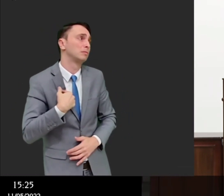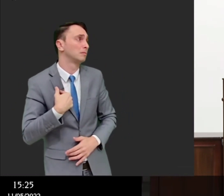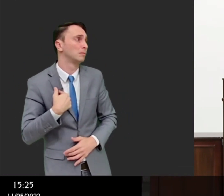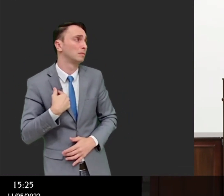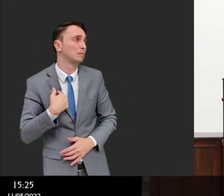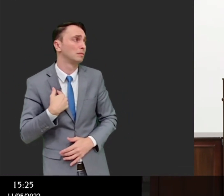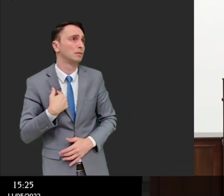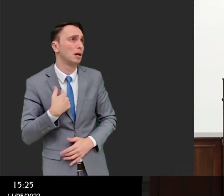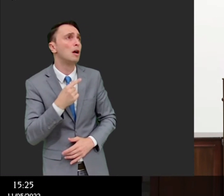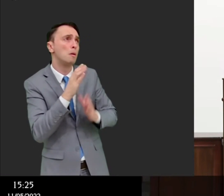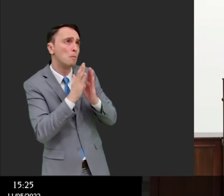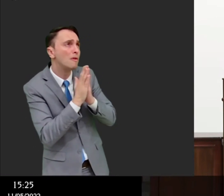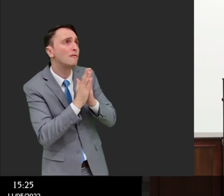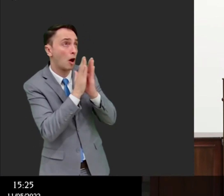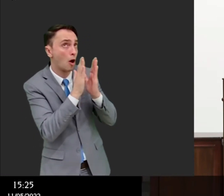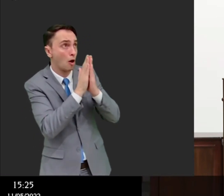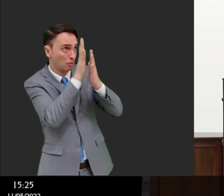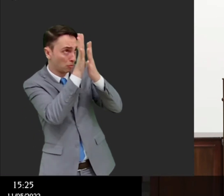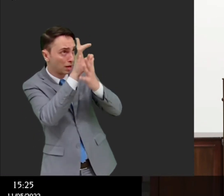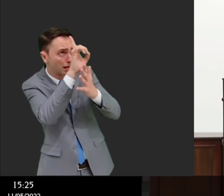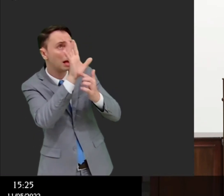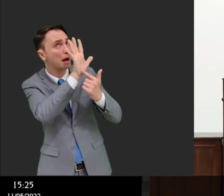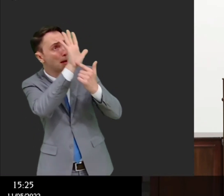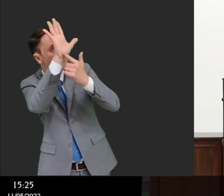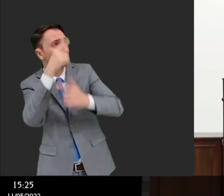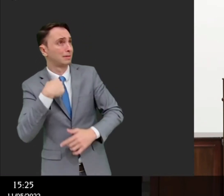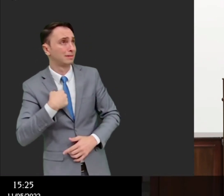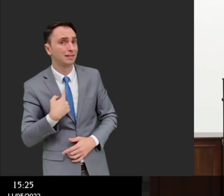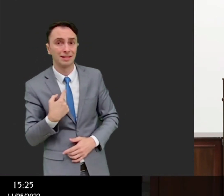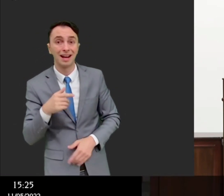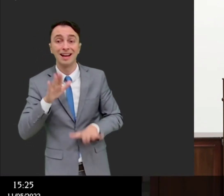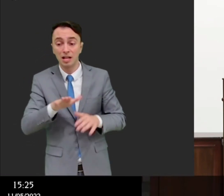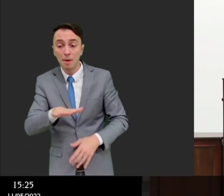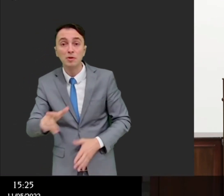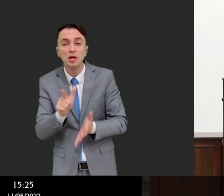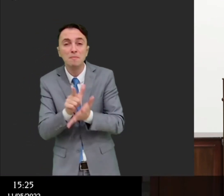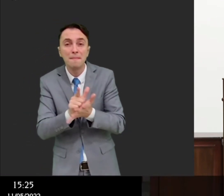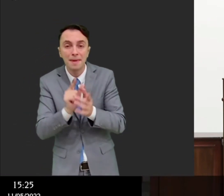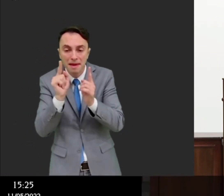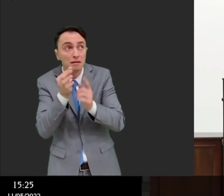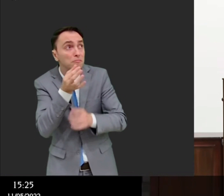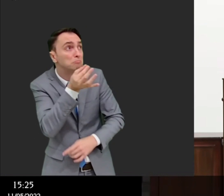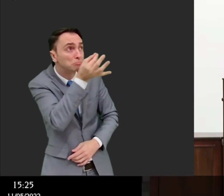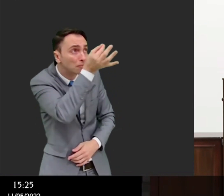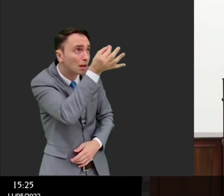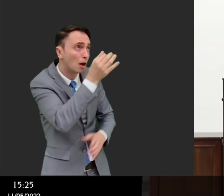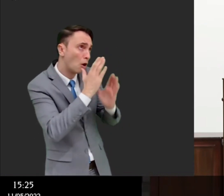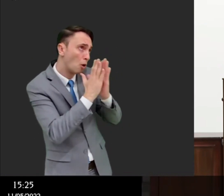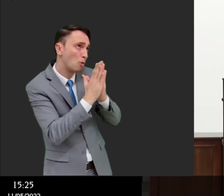Outro, apresenta aí uma oração. A meninadinha pedindo pela oração.